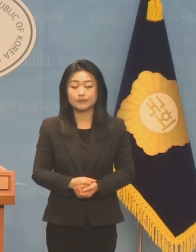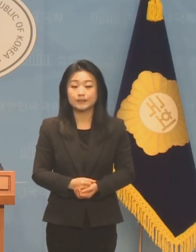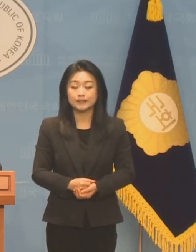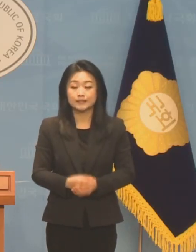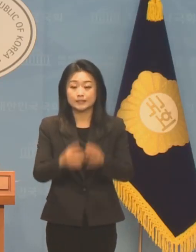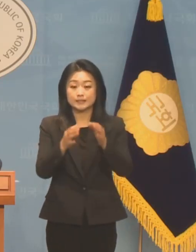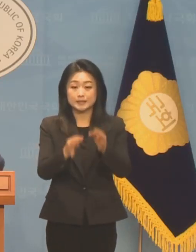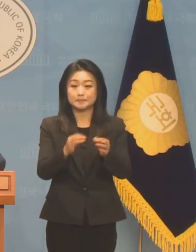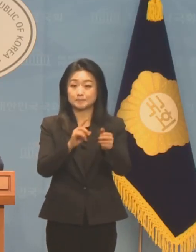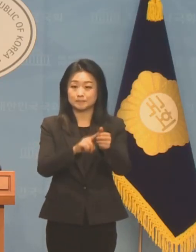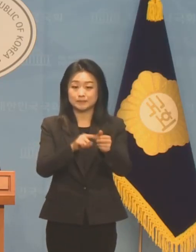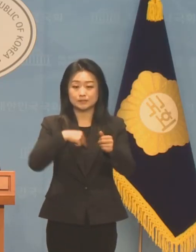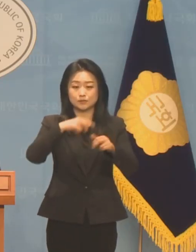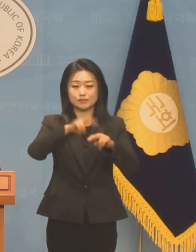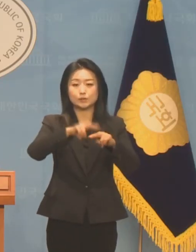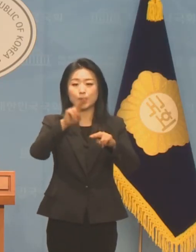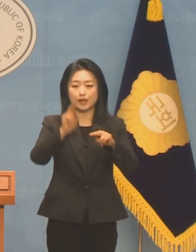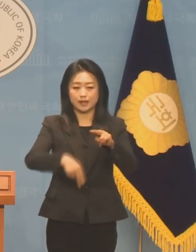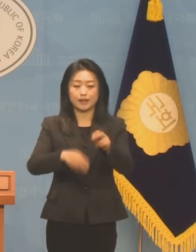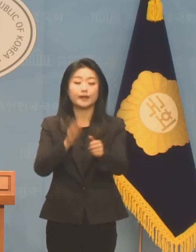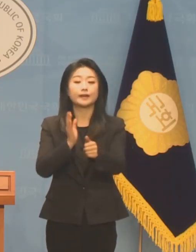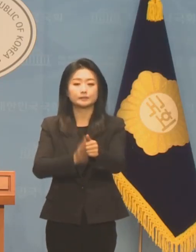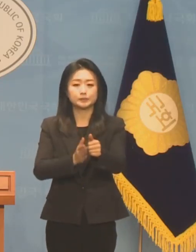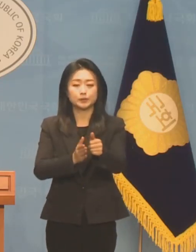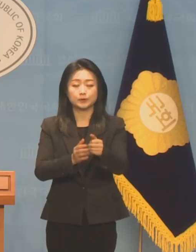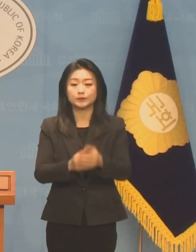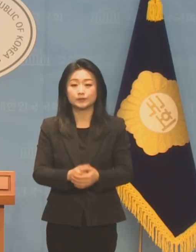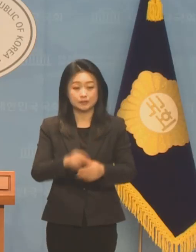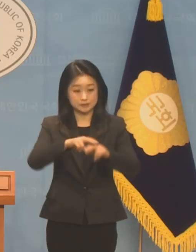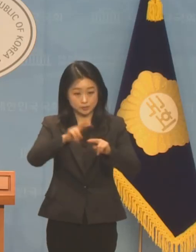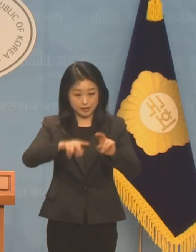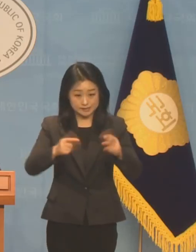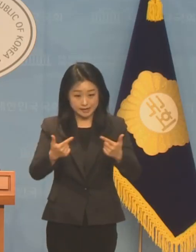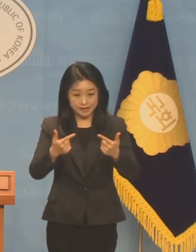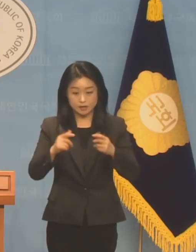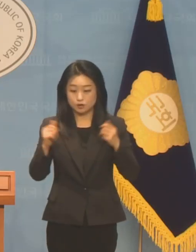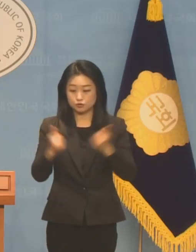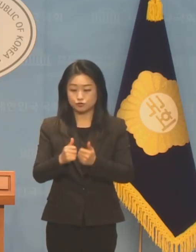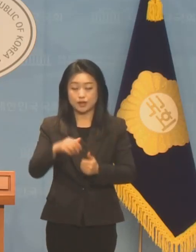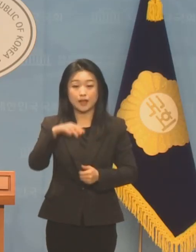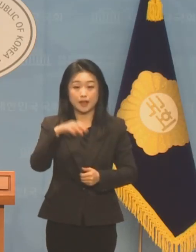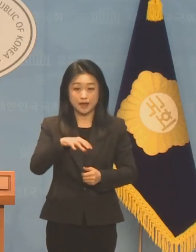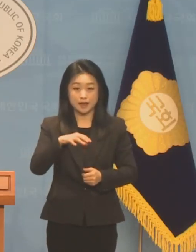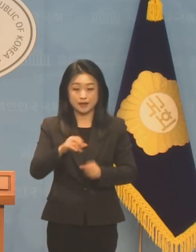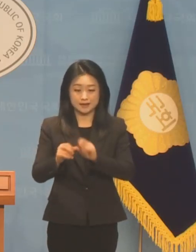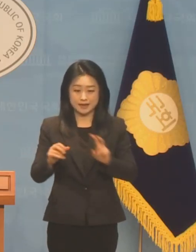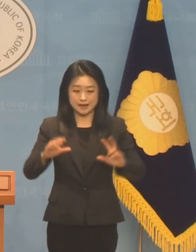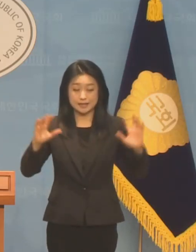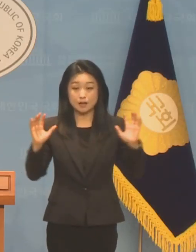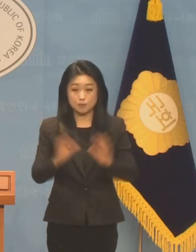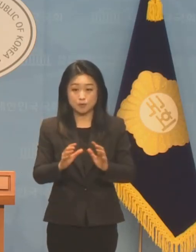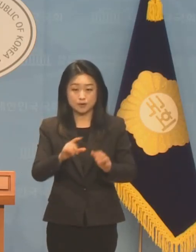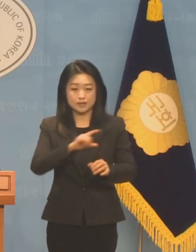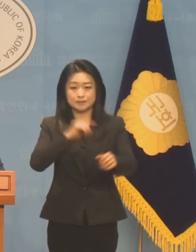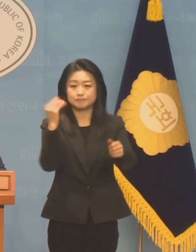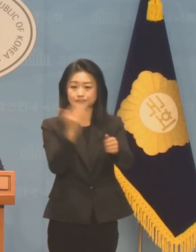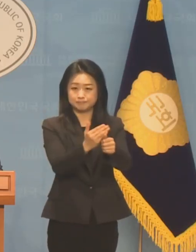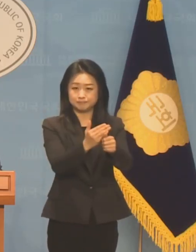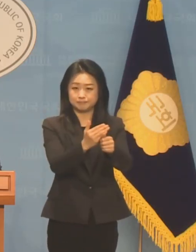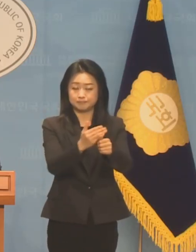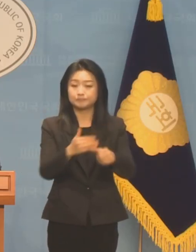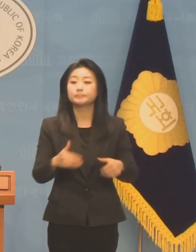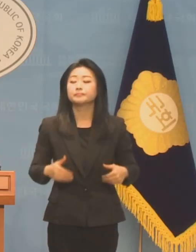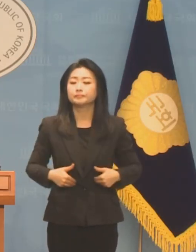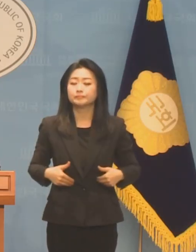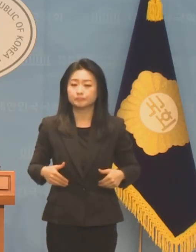당장 자진 사퇴하십시오. 그렇지 않을 경우 국회는 초당적으로 그의 제명을 해야 합니다.